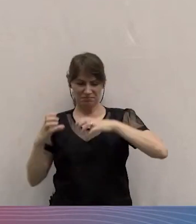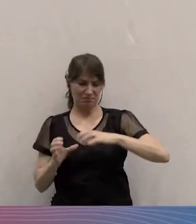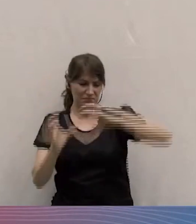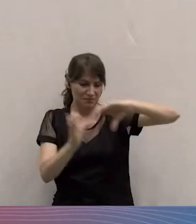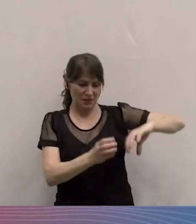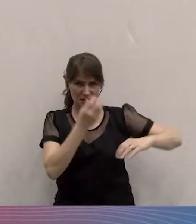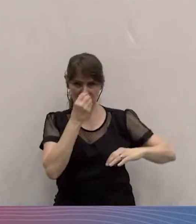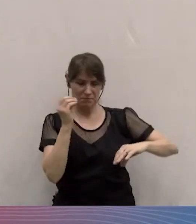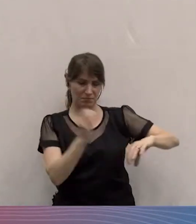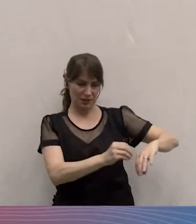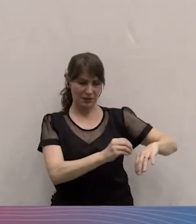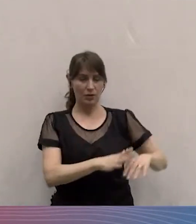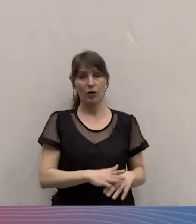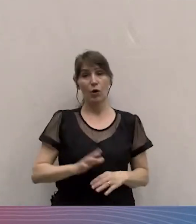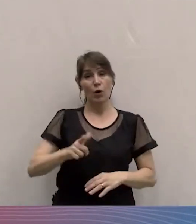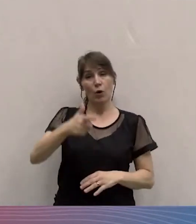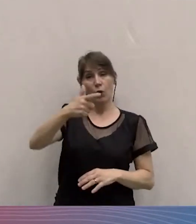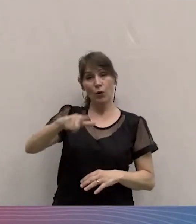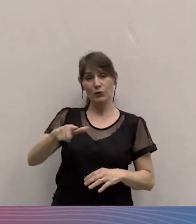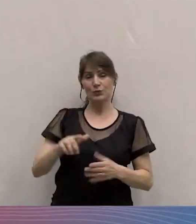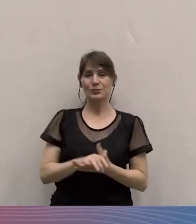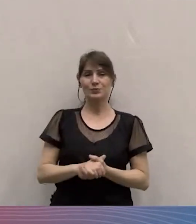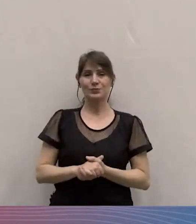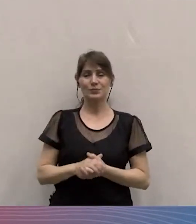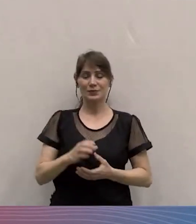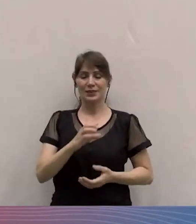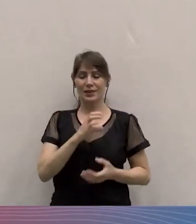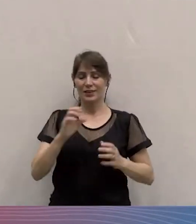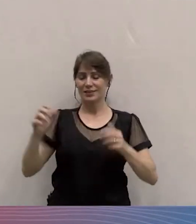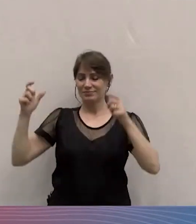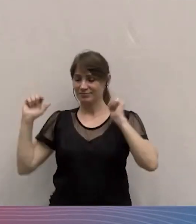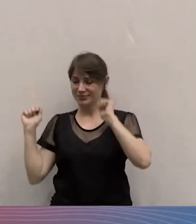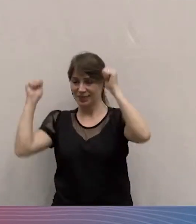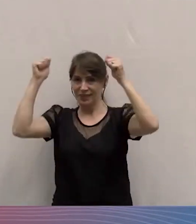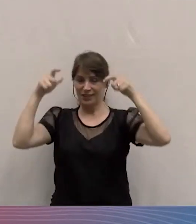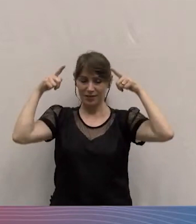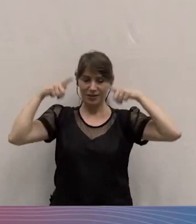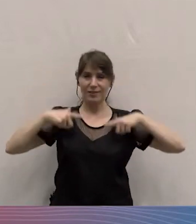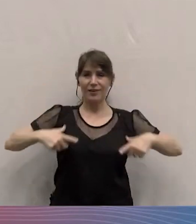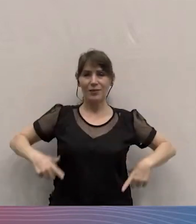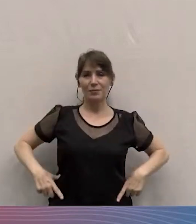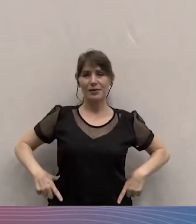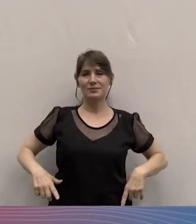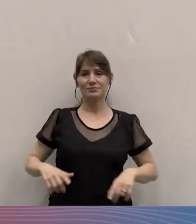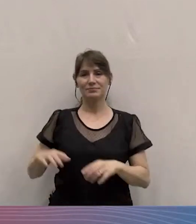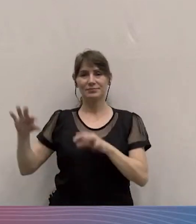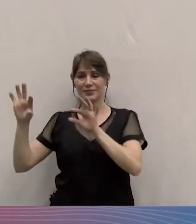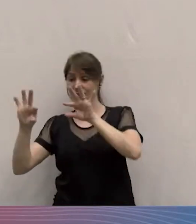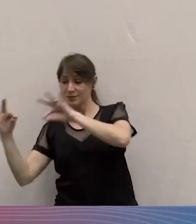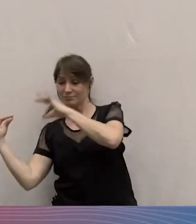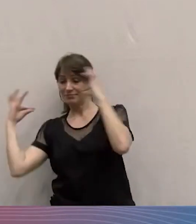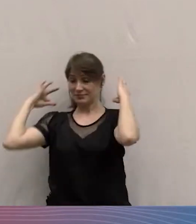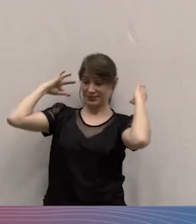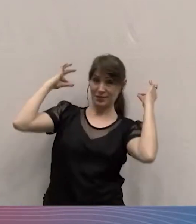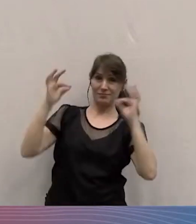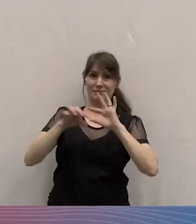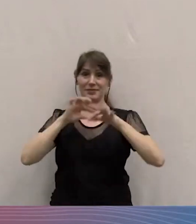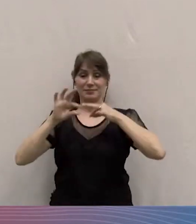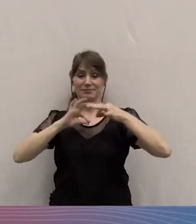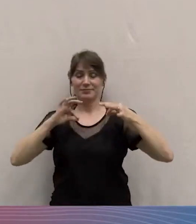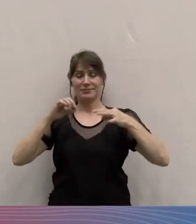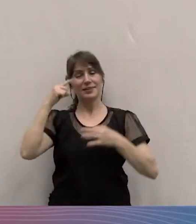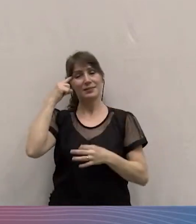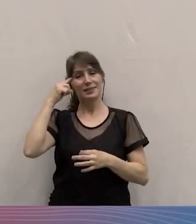E agora veste. Põe outra roupa. Qual é a outra roupa? Mas antes de pôr, tem que renovar a